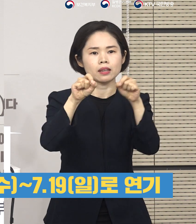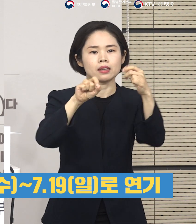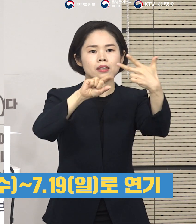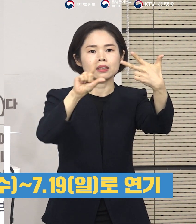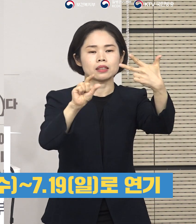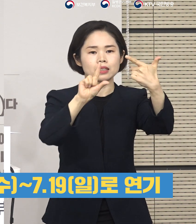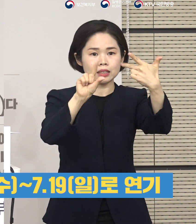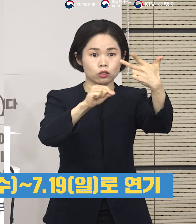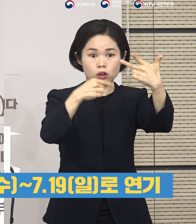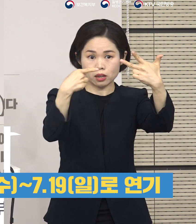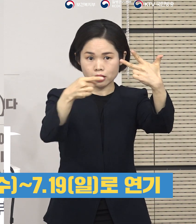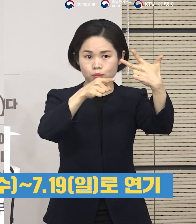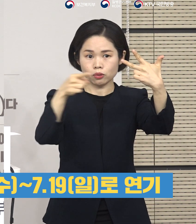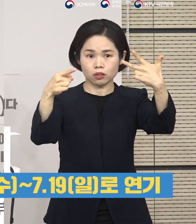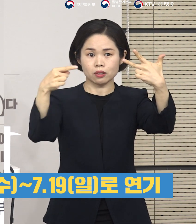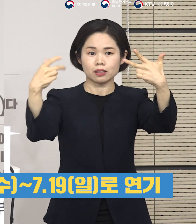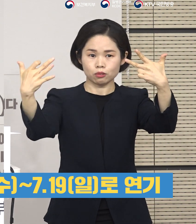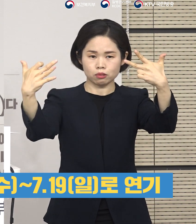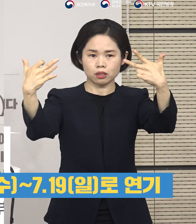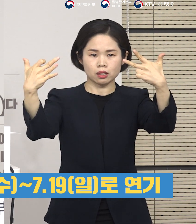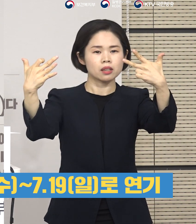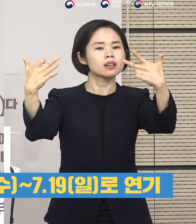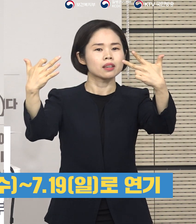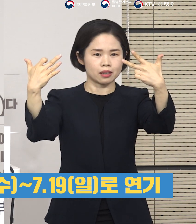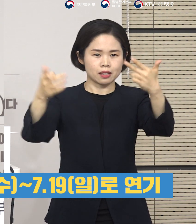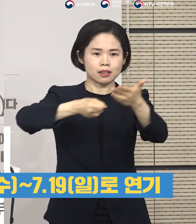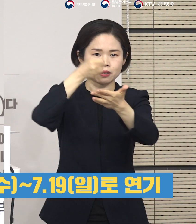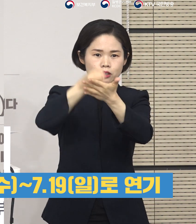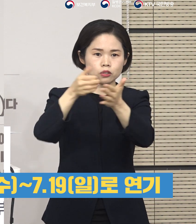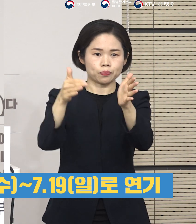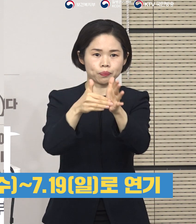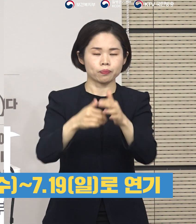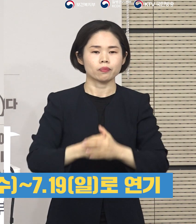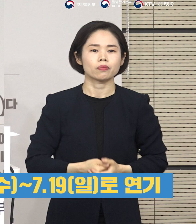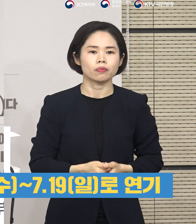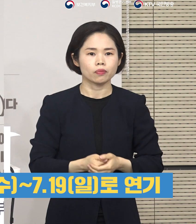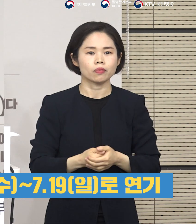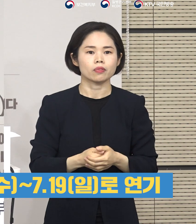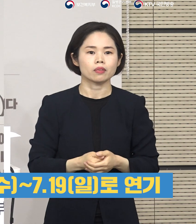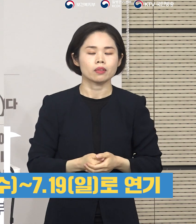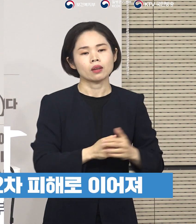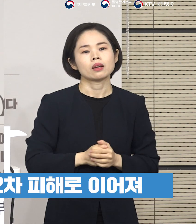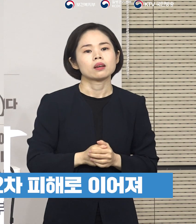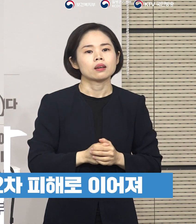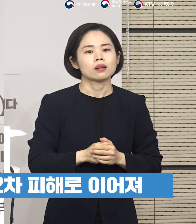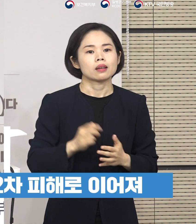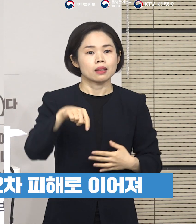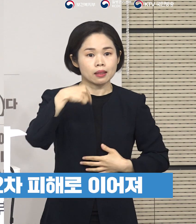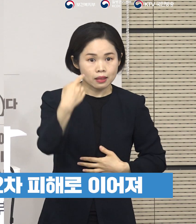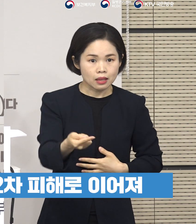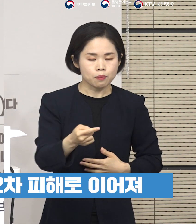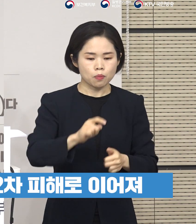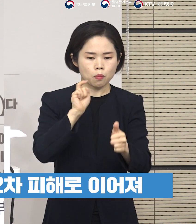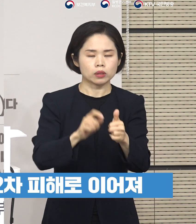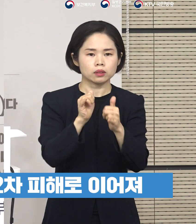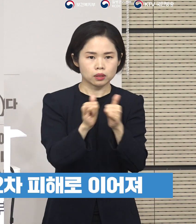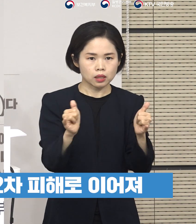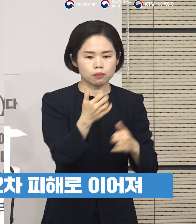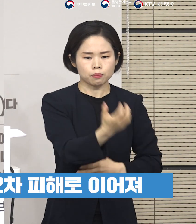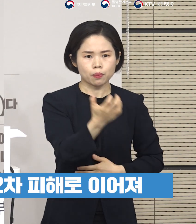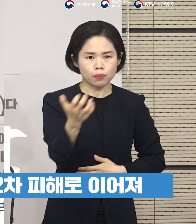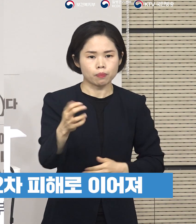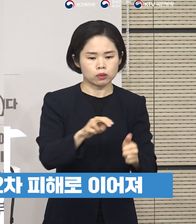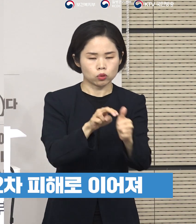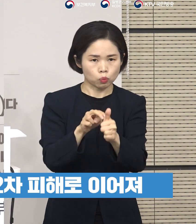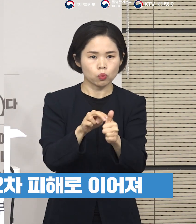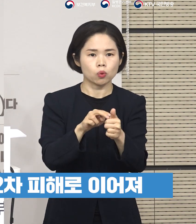열흘 연기하였고 또 그 기간 동안 열흘 단축하기로 결정하였습니다. 다음은 확진자 동선 정보에